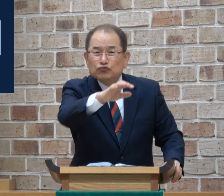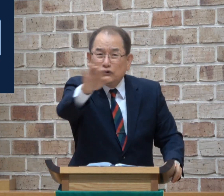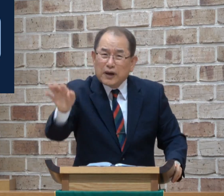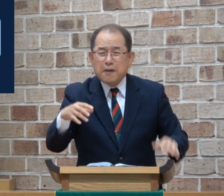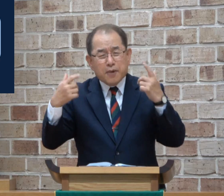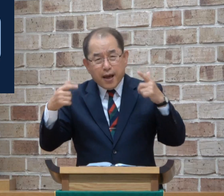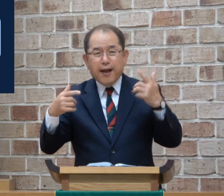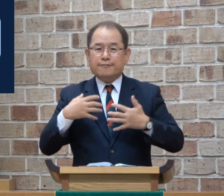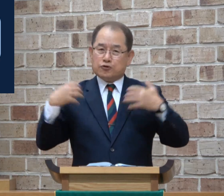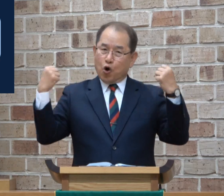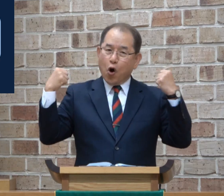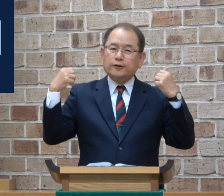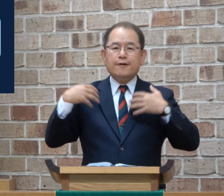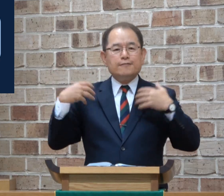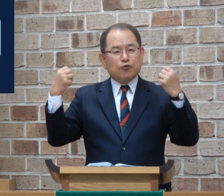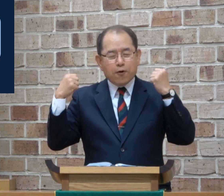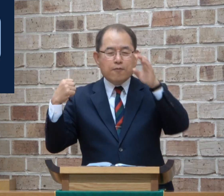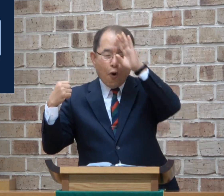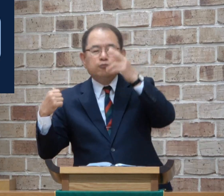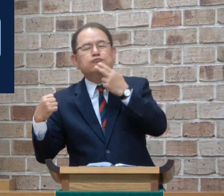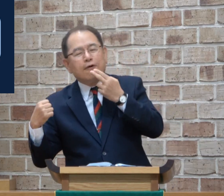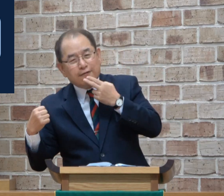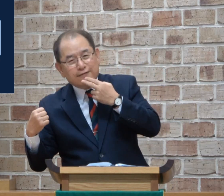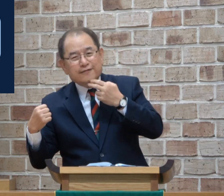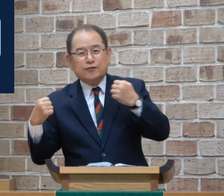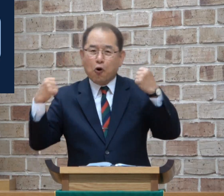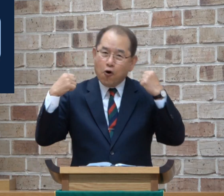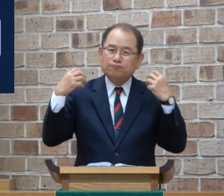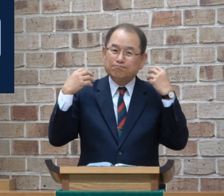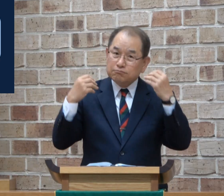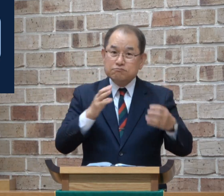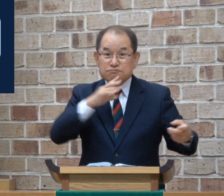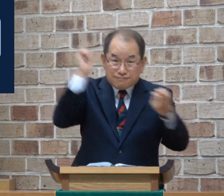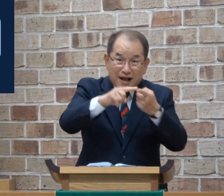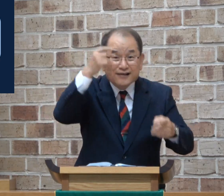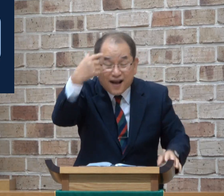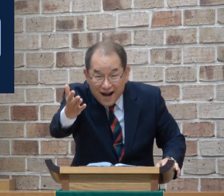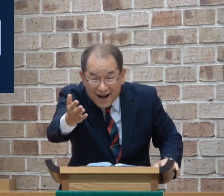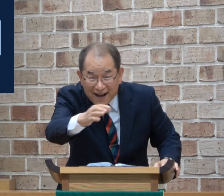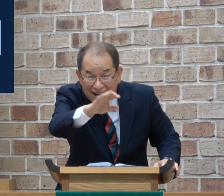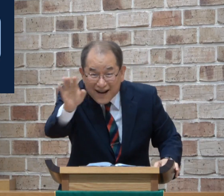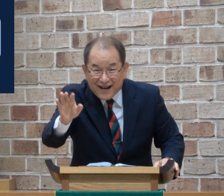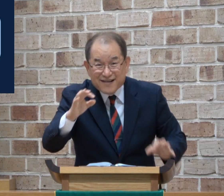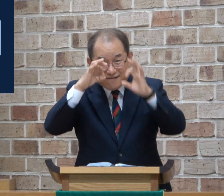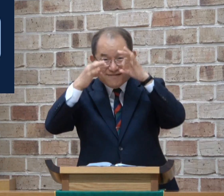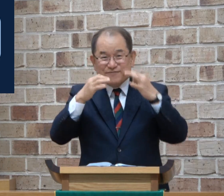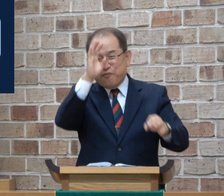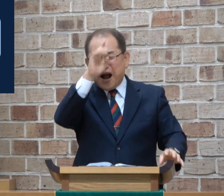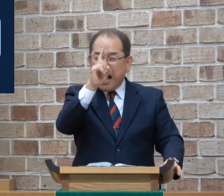유지하고 있는 것이 당연한 것인가요? 나는 병이 없어. 건강해.